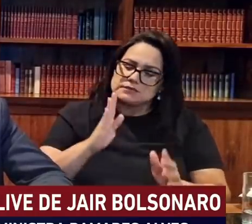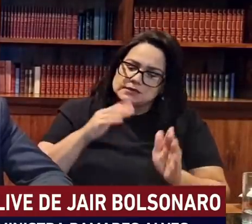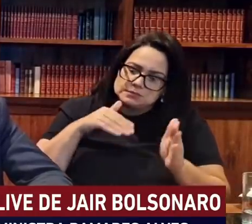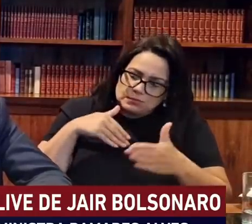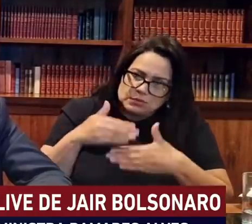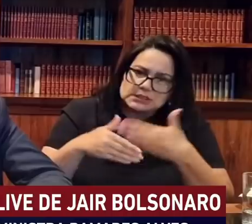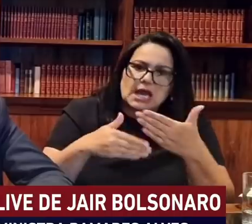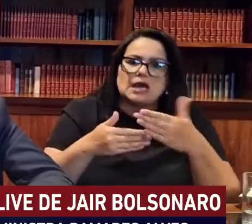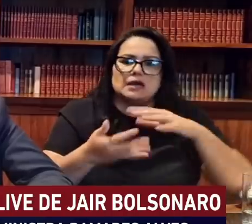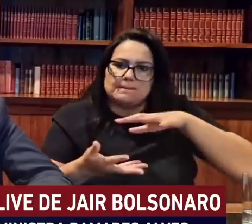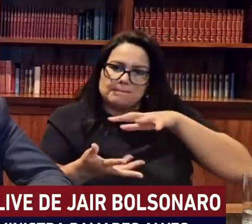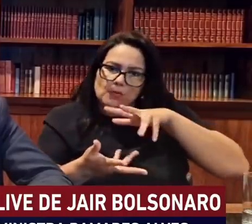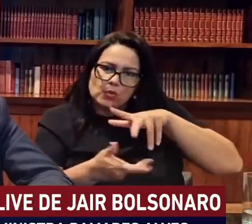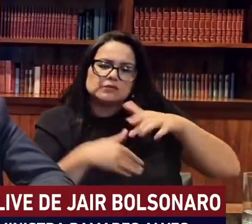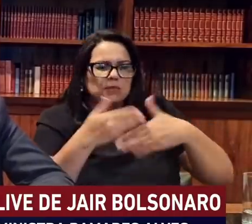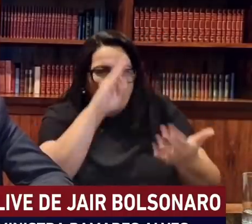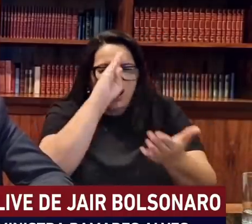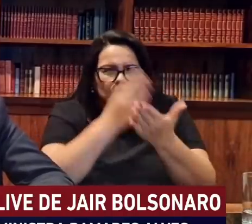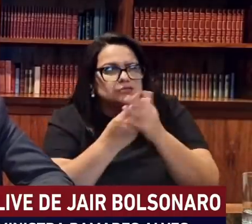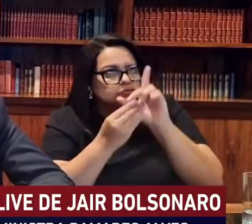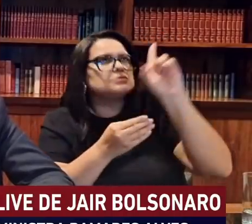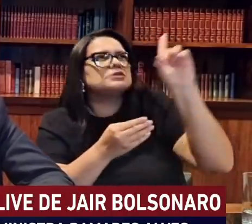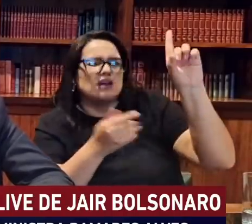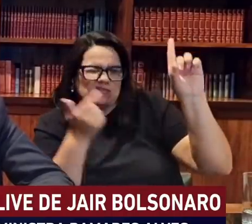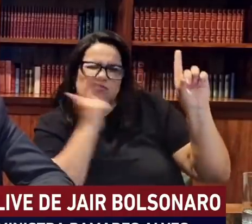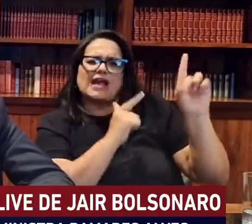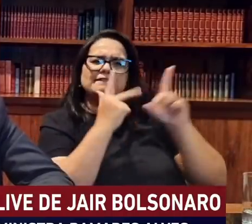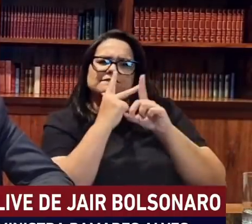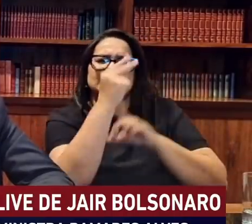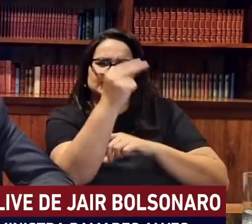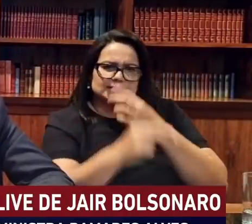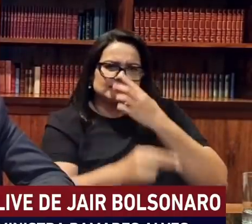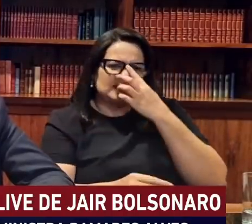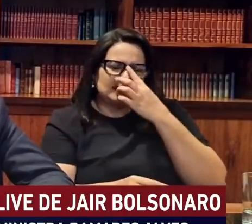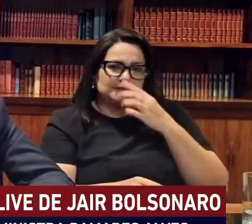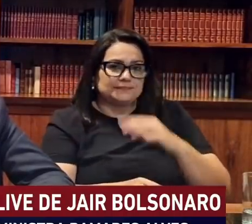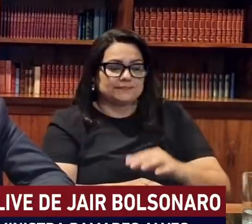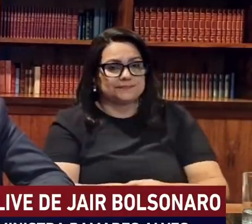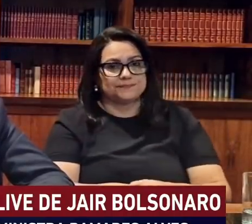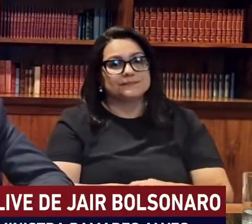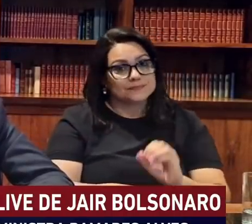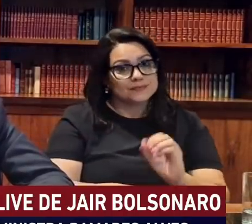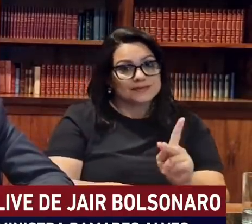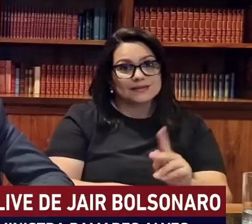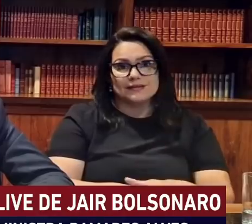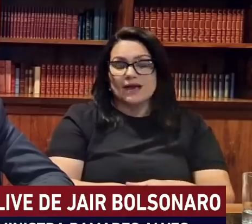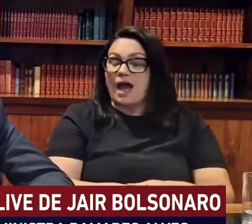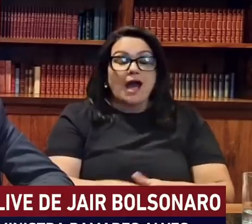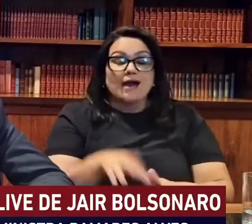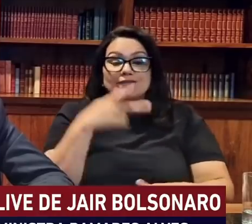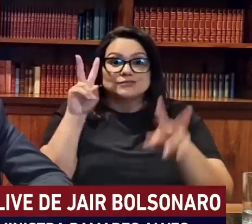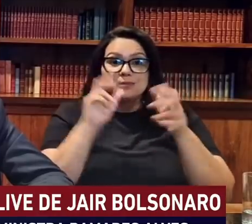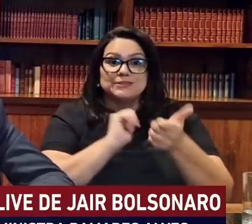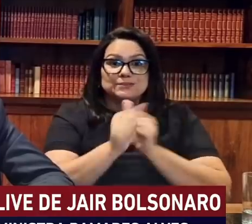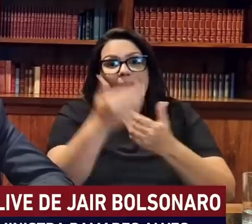mudar também, tenho certeza disso, acredito em Deus. A gente vai vencer essa batalha aí, ok? Vou falar em esporte, obrigado,